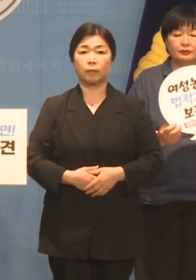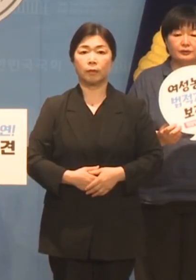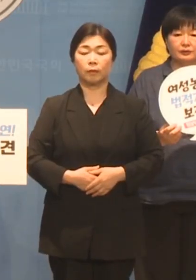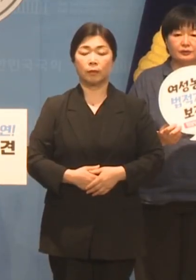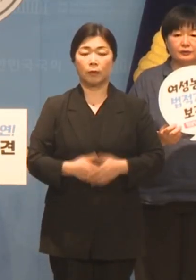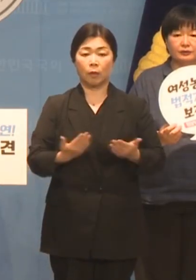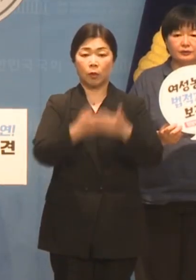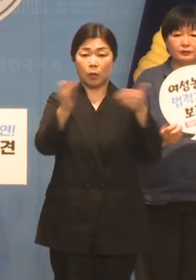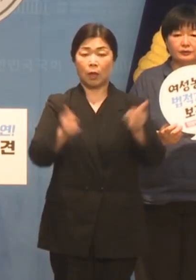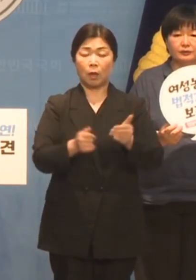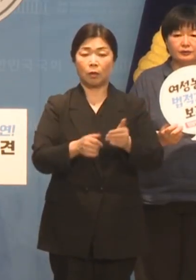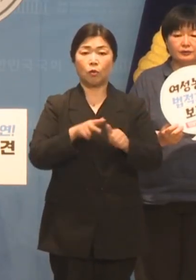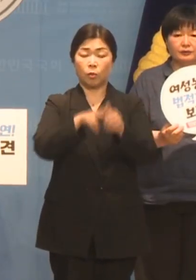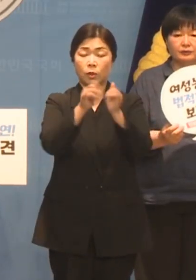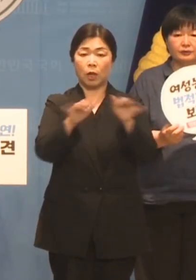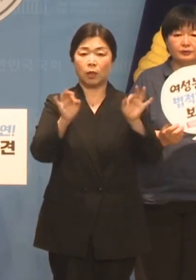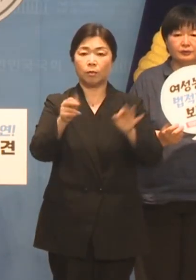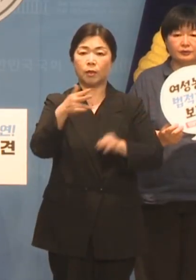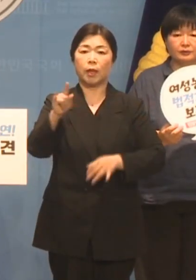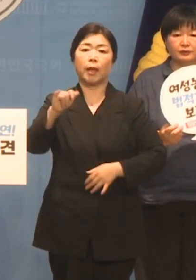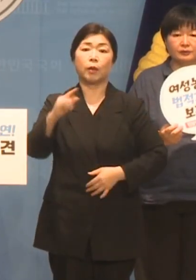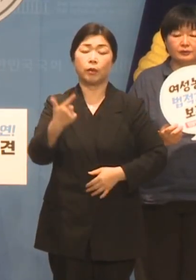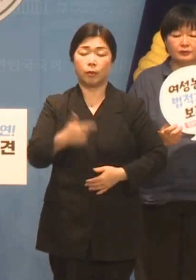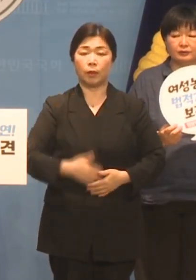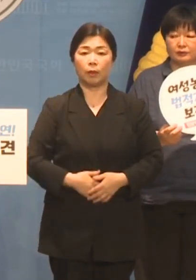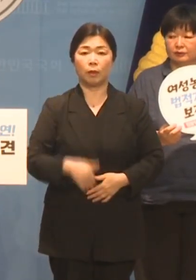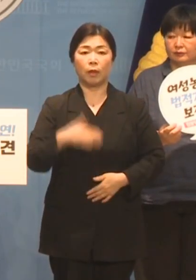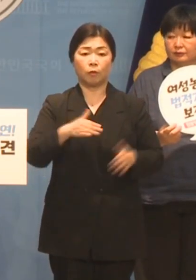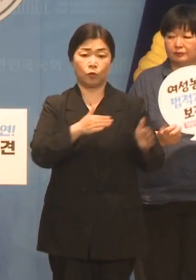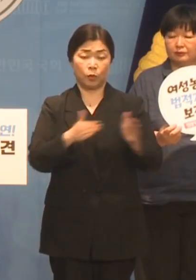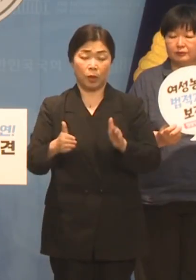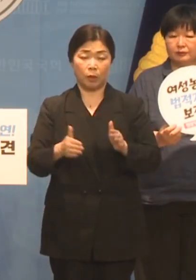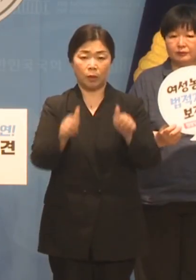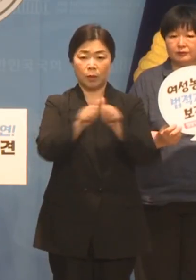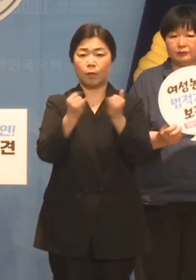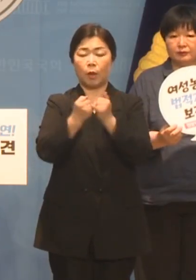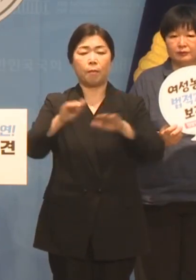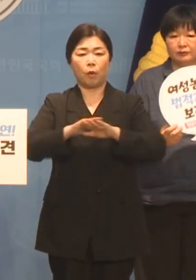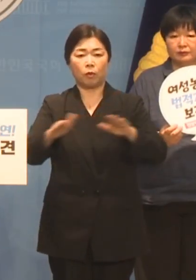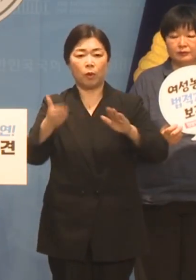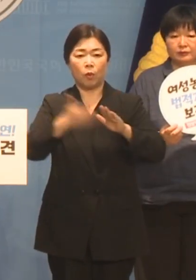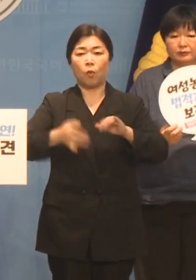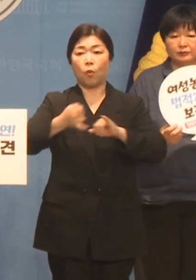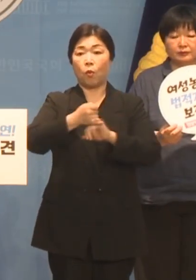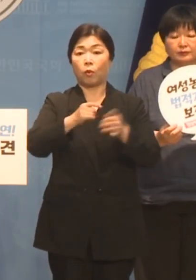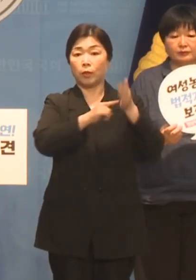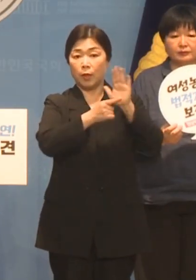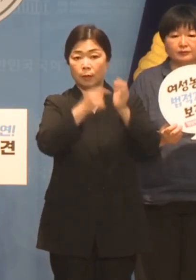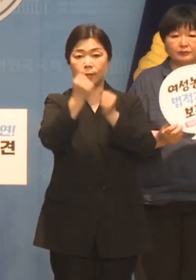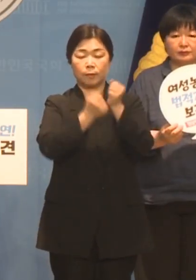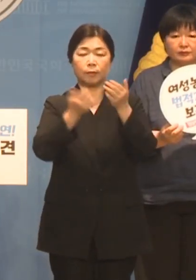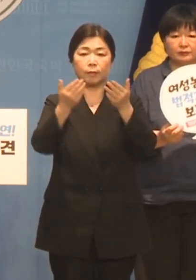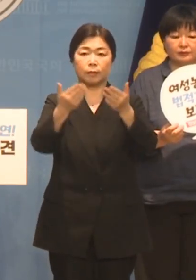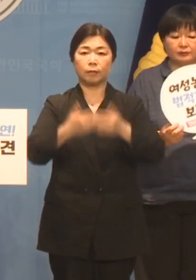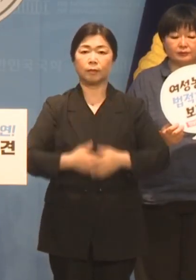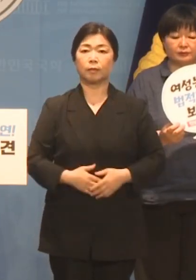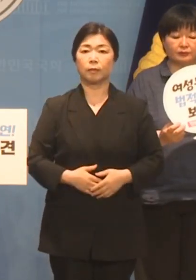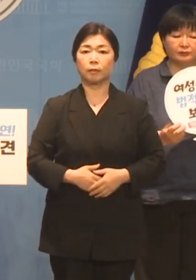진보당 대선 후보 김재현입니다. 제가 오늘 준비한 성평등 정책 공약들에 대해서 말씀드리겠습니다.